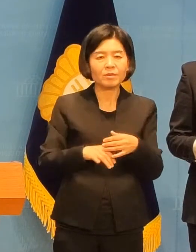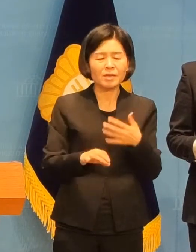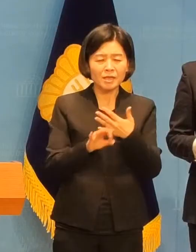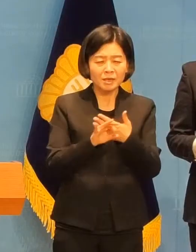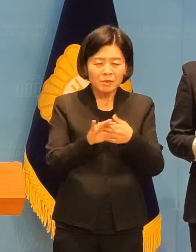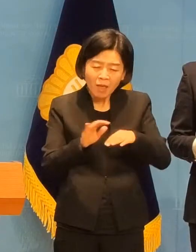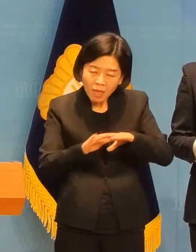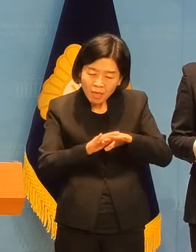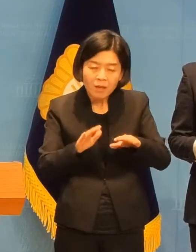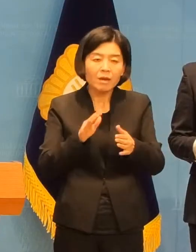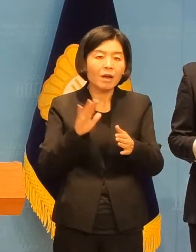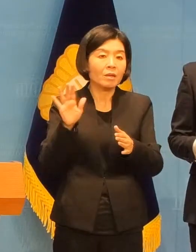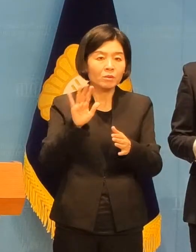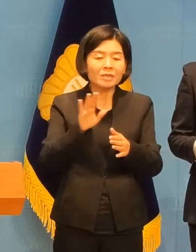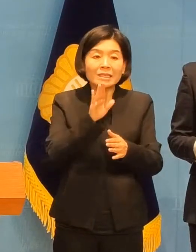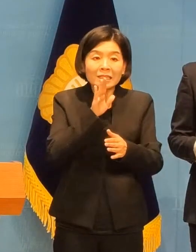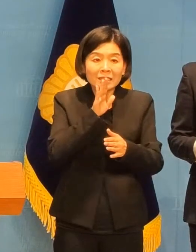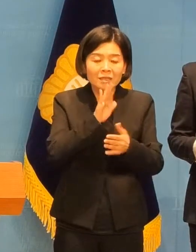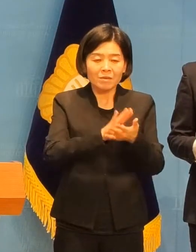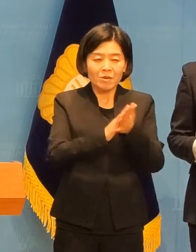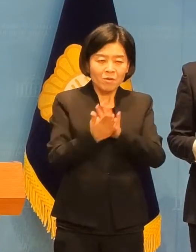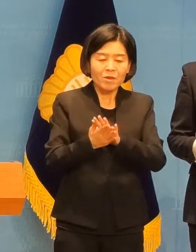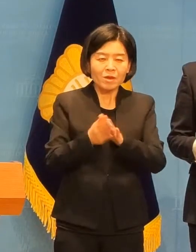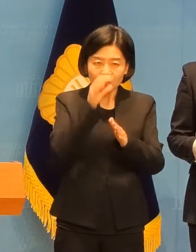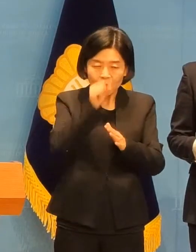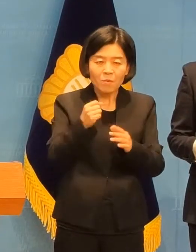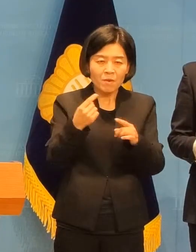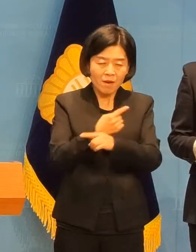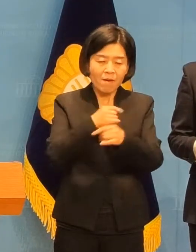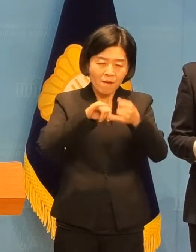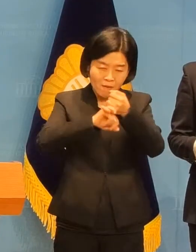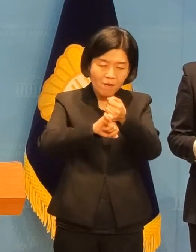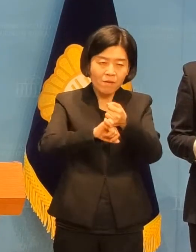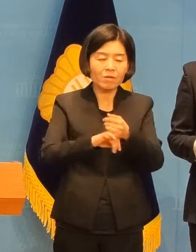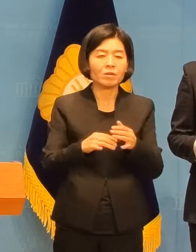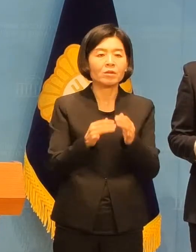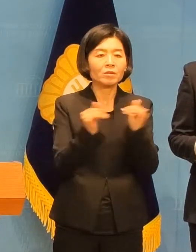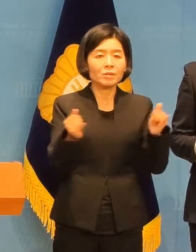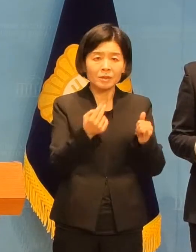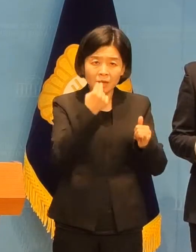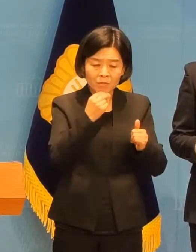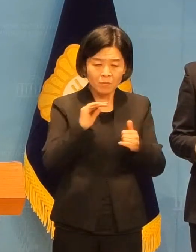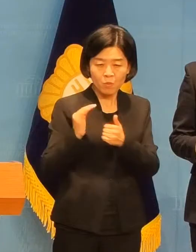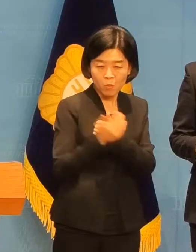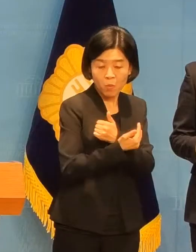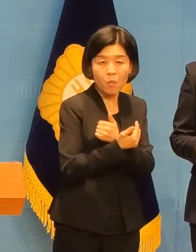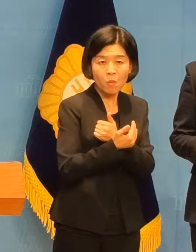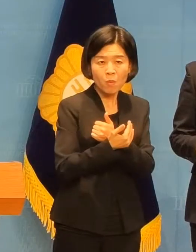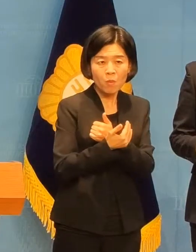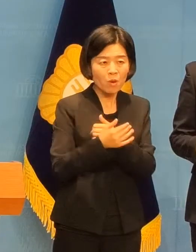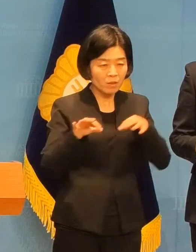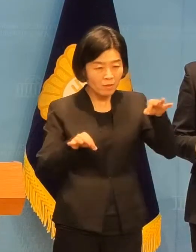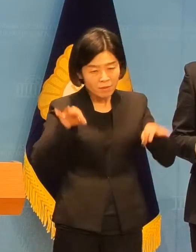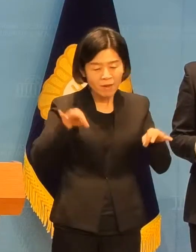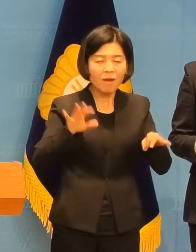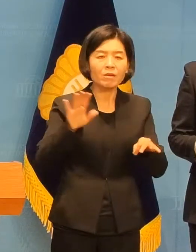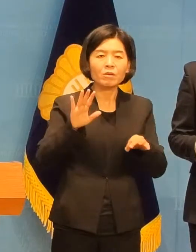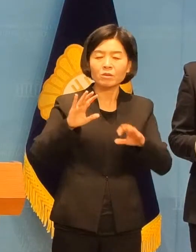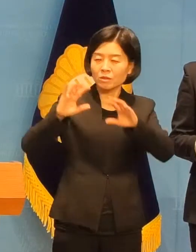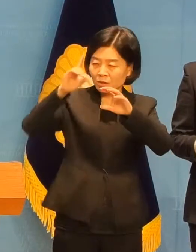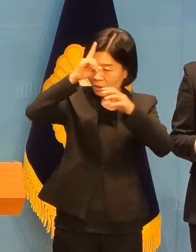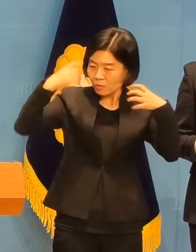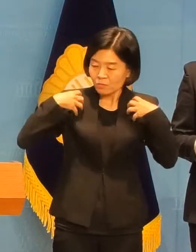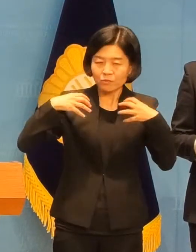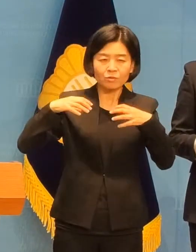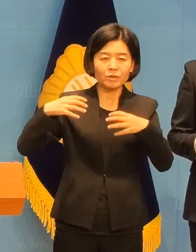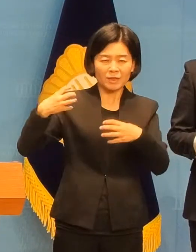아닌 실질적인 변화로 나아가겠습니다. 국민의 생명을 지키는 것은 선택이 아닌 국가의 책임이라는